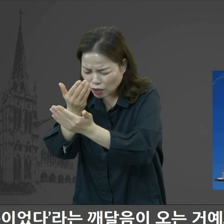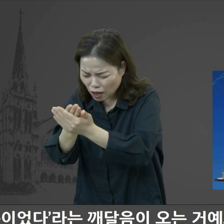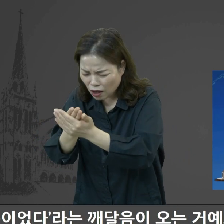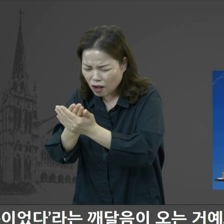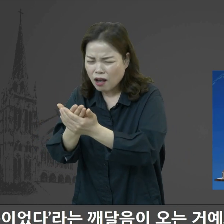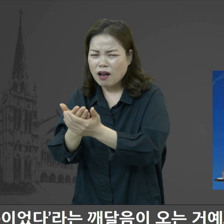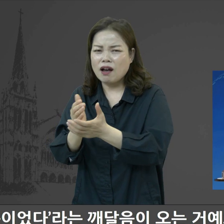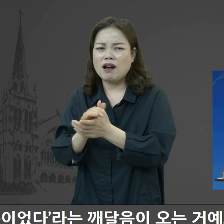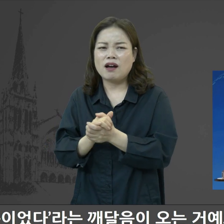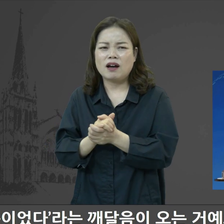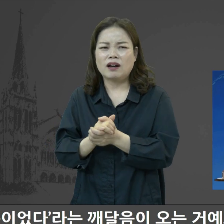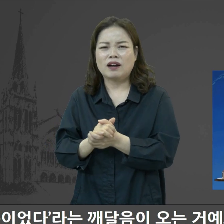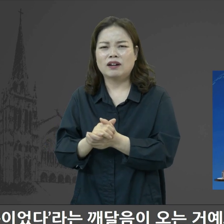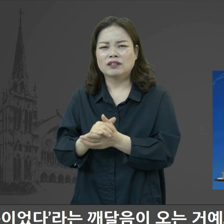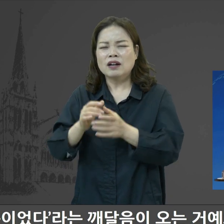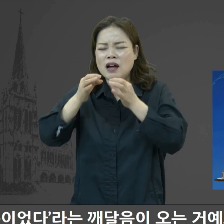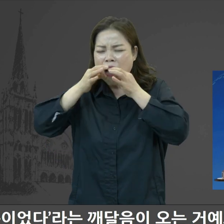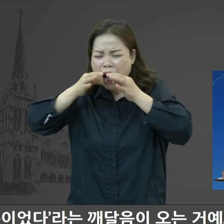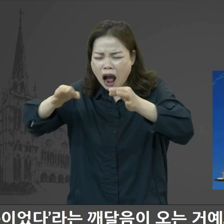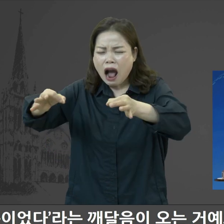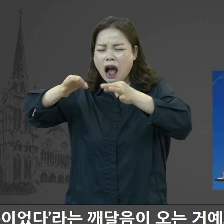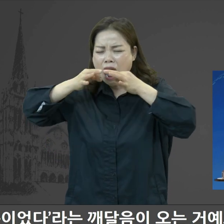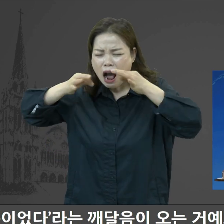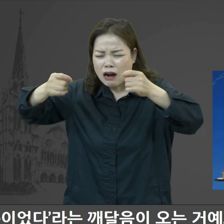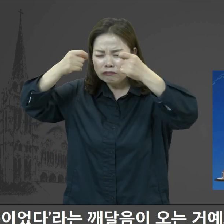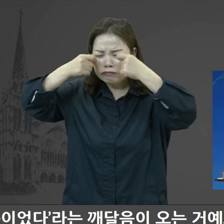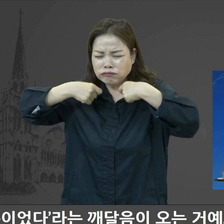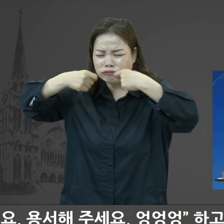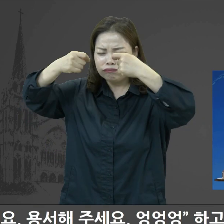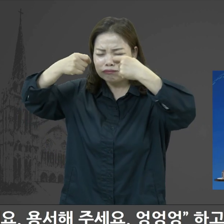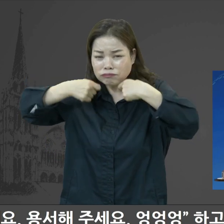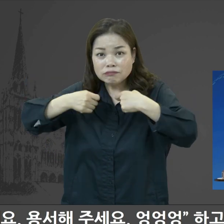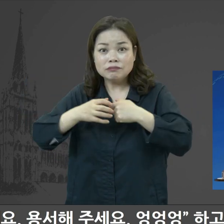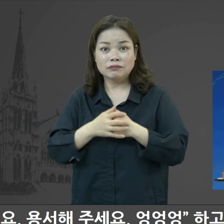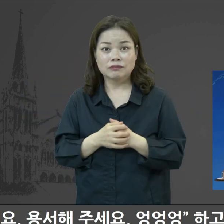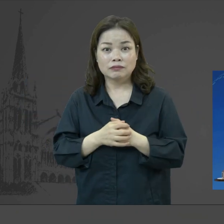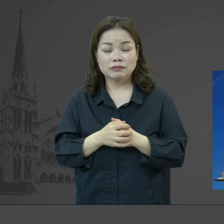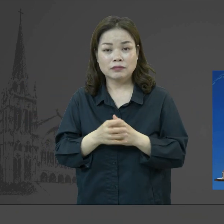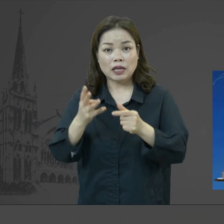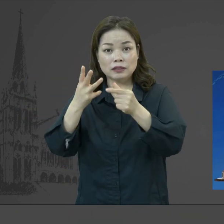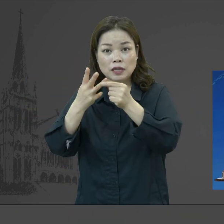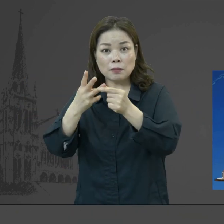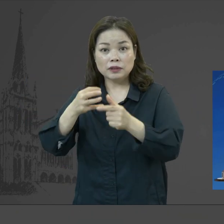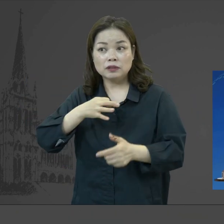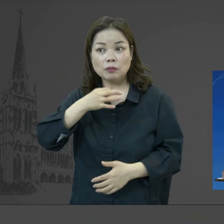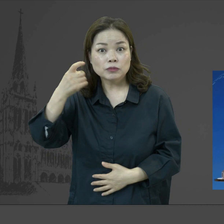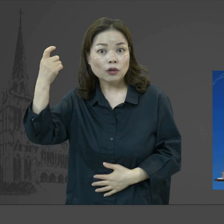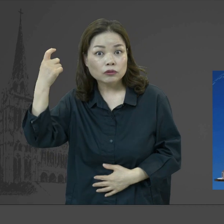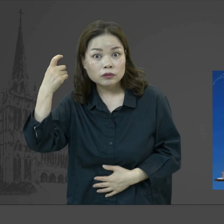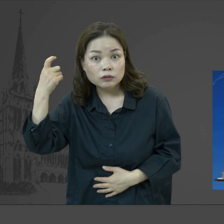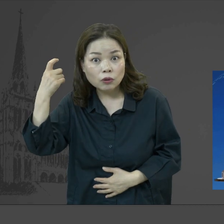주세요 하고 한참을 하나님 앞에 울었어요. 세 번째 음성이 들려요.